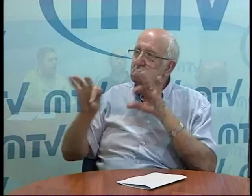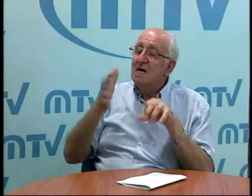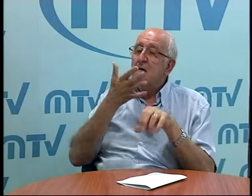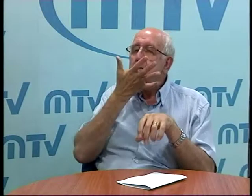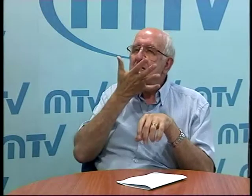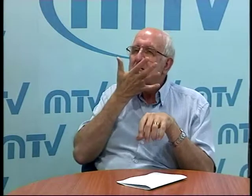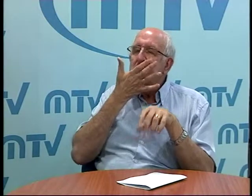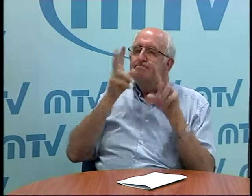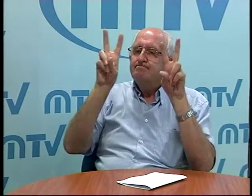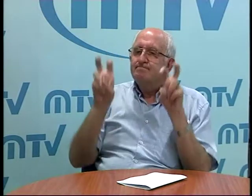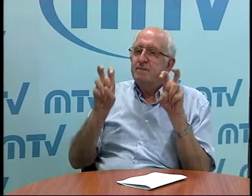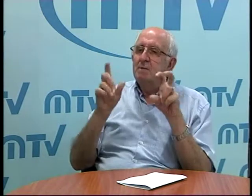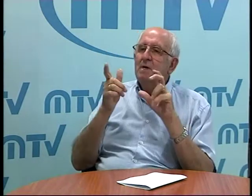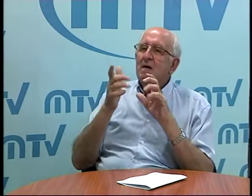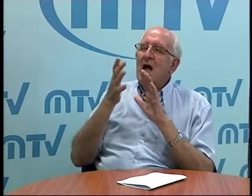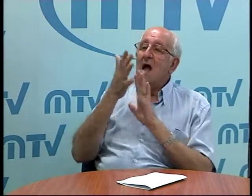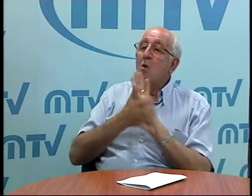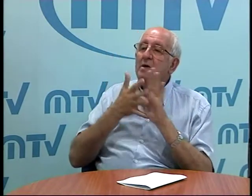que en Congreso